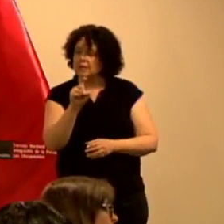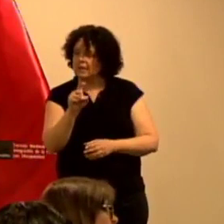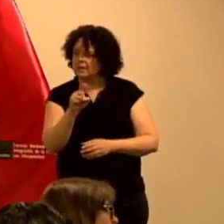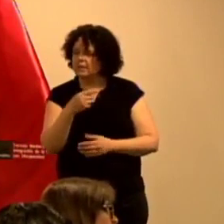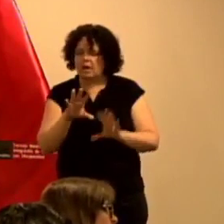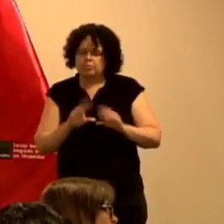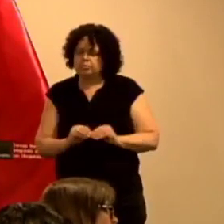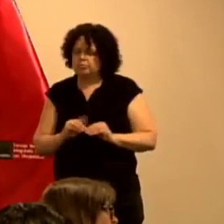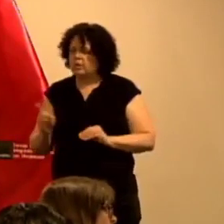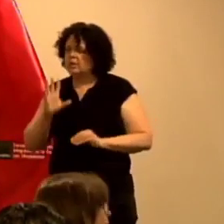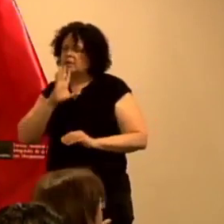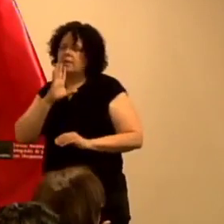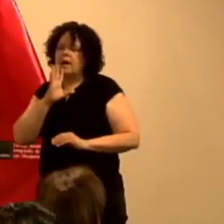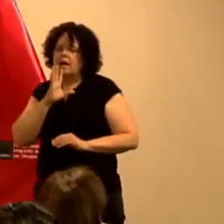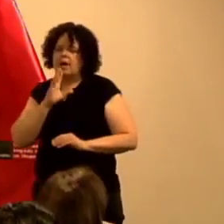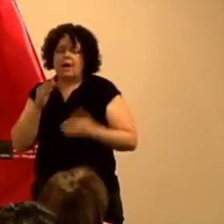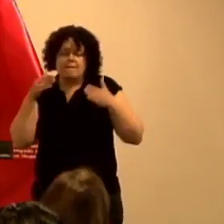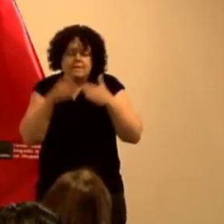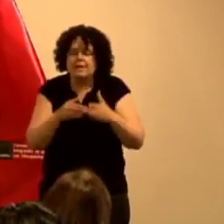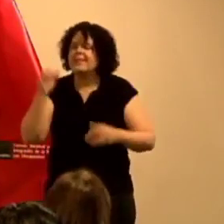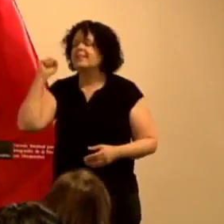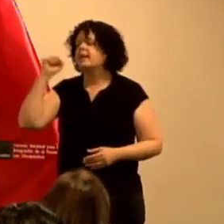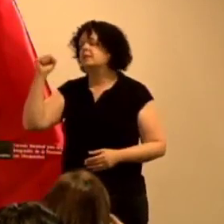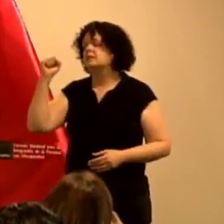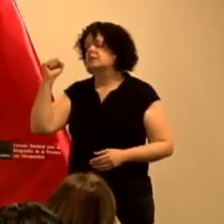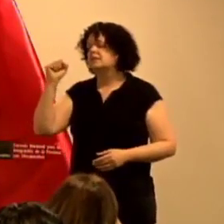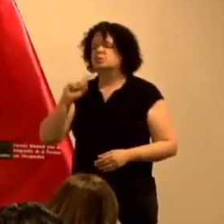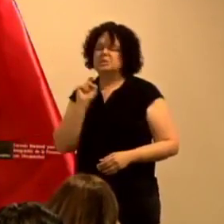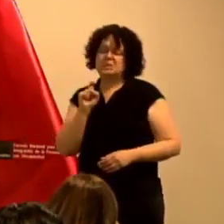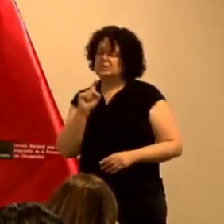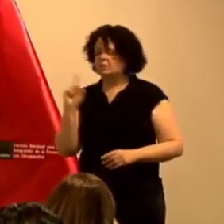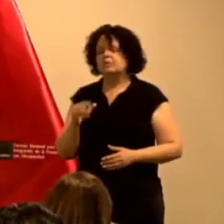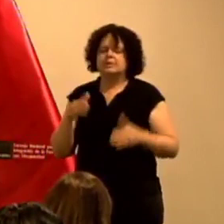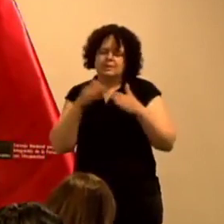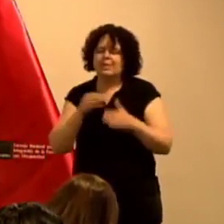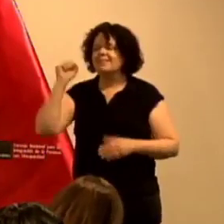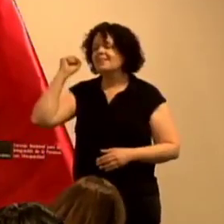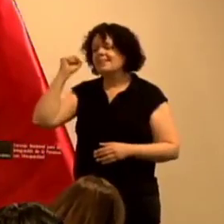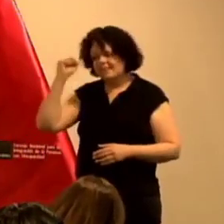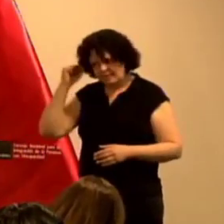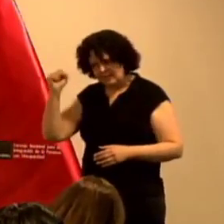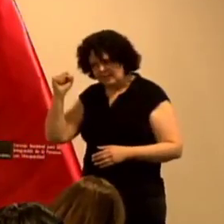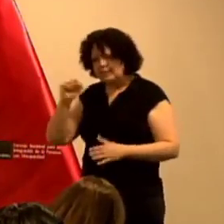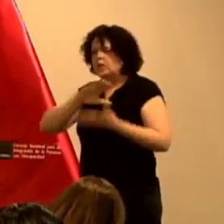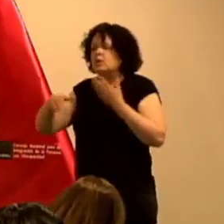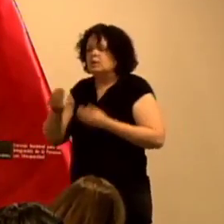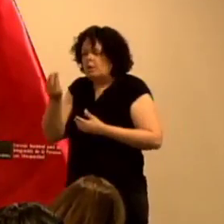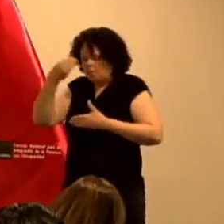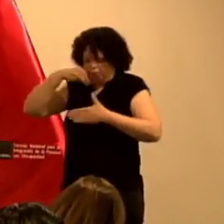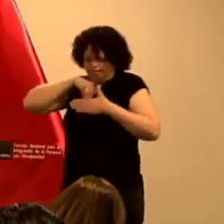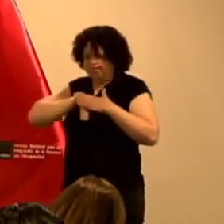o décadas venimos hablando del enfoque de derechos y se supone que todos eso lo tenemos ya no solamente en el chip, sino lo estamos